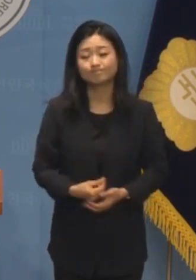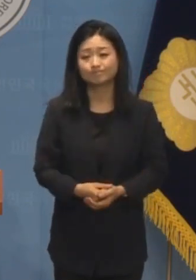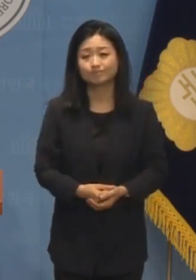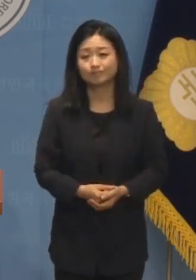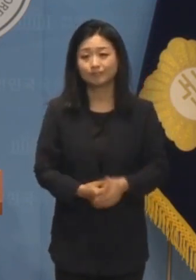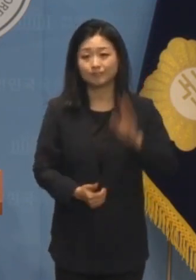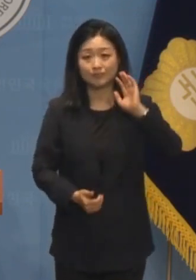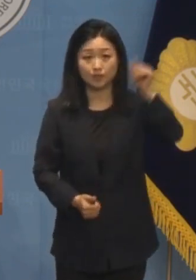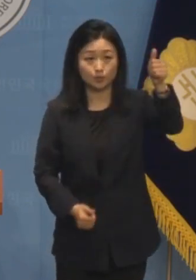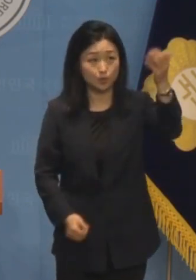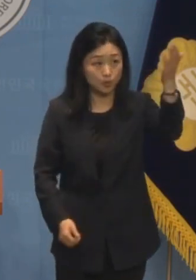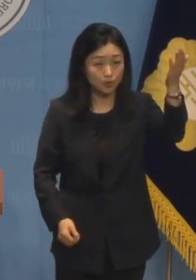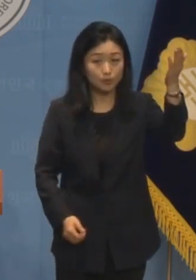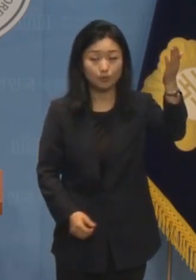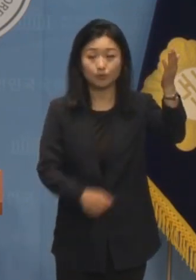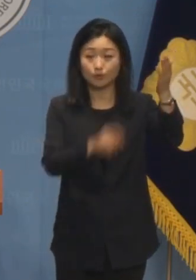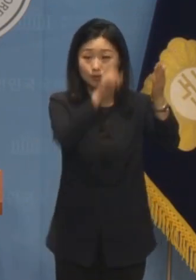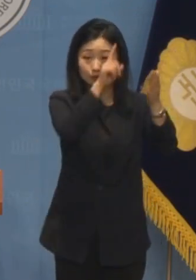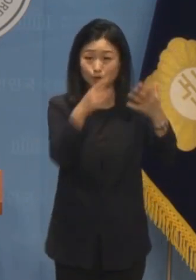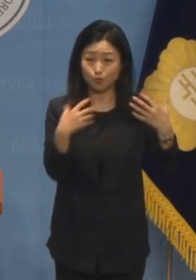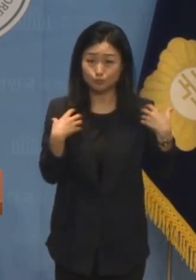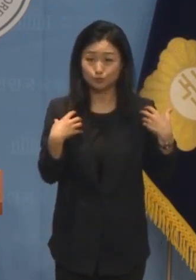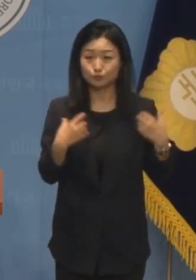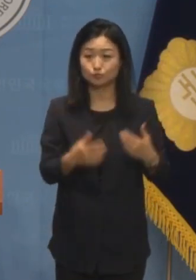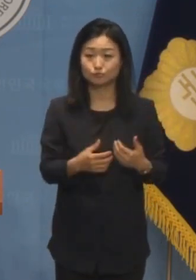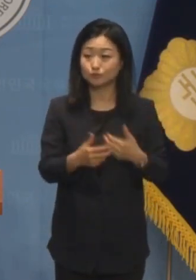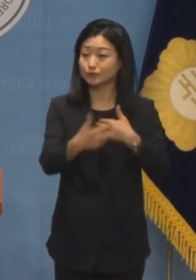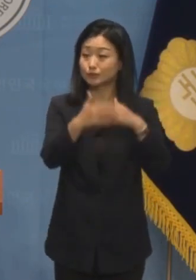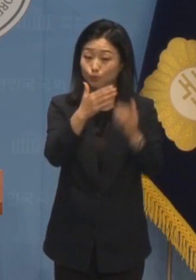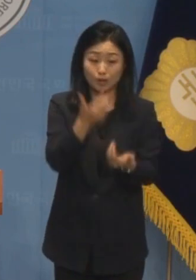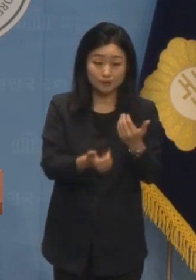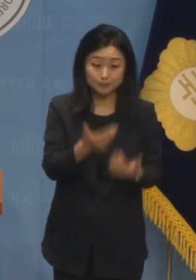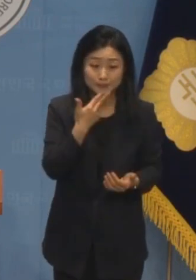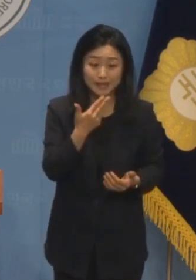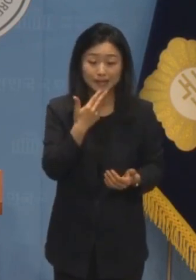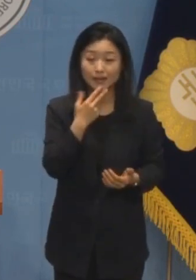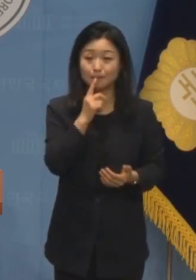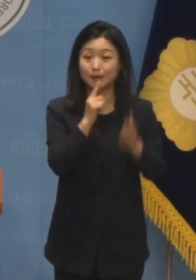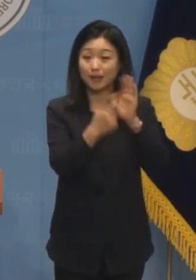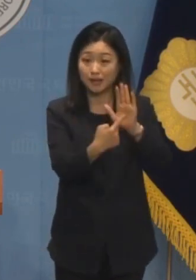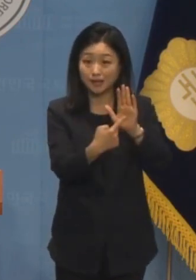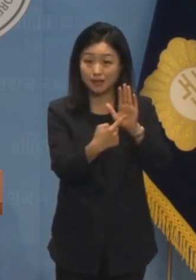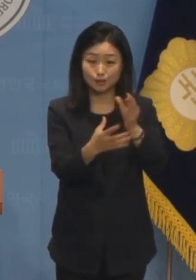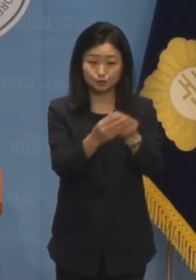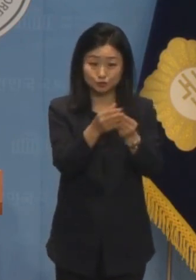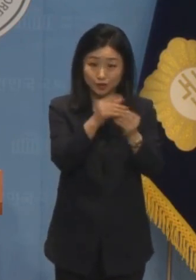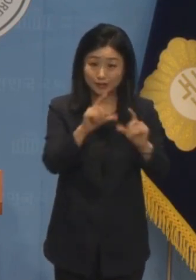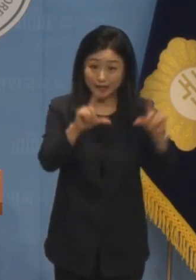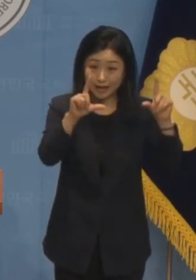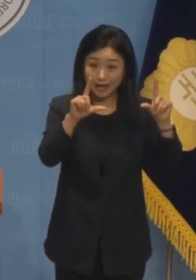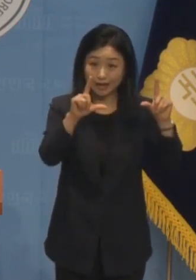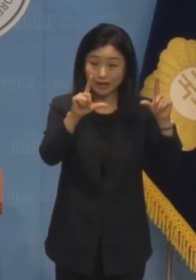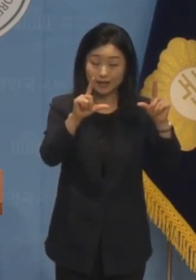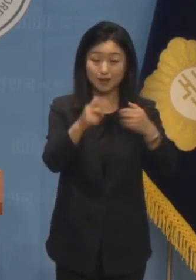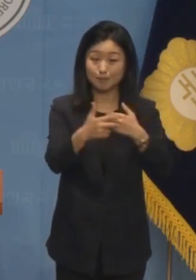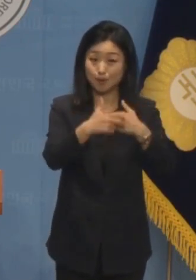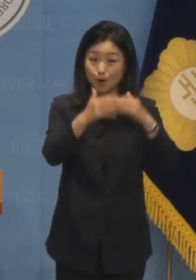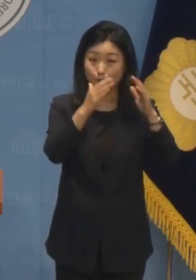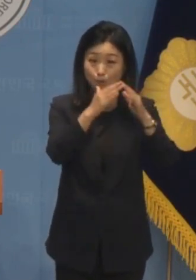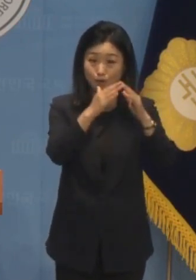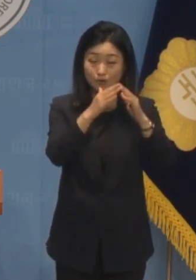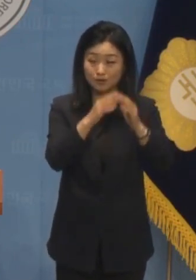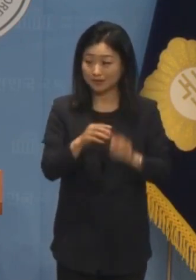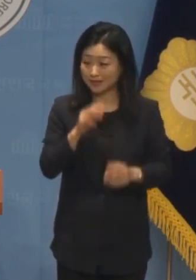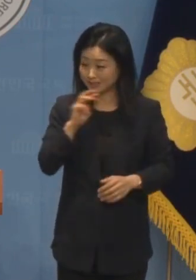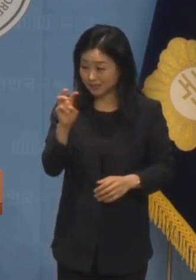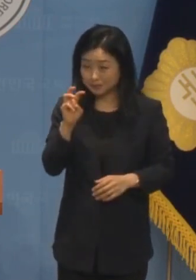대통령실과 정부가 의료 대라는 없었다며 자화자찬한 추석 연휴 동안 30대 여성은 받아둘 병원을 못